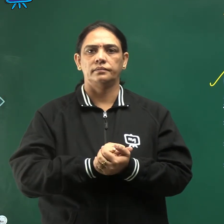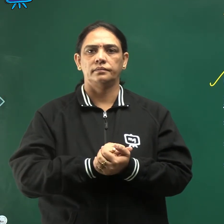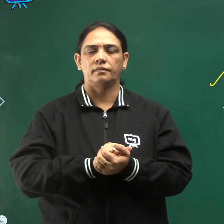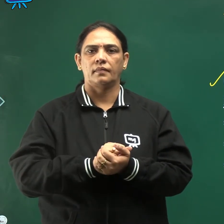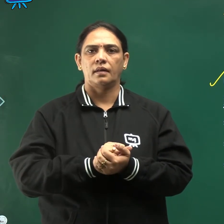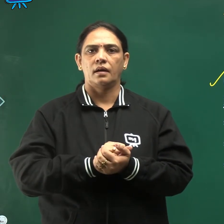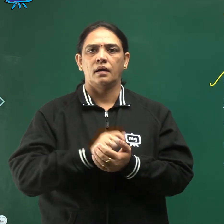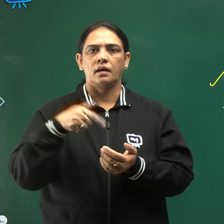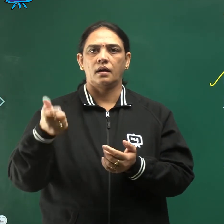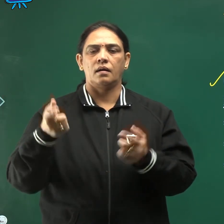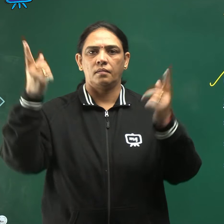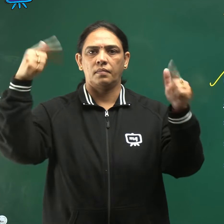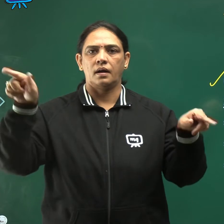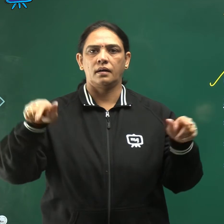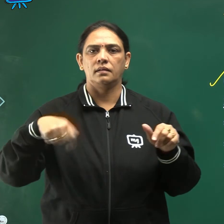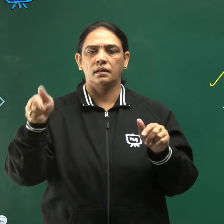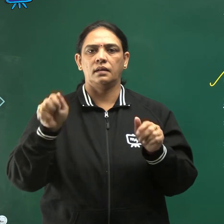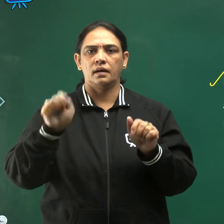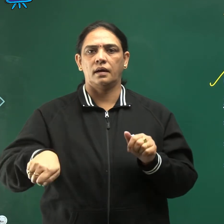का भाग देते हैं